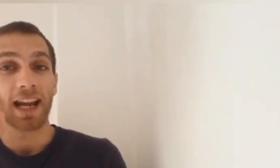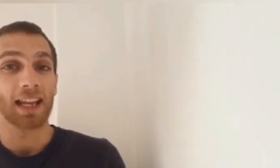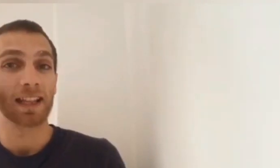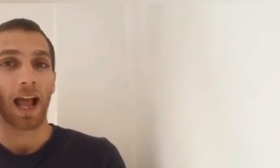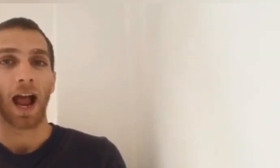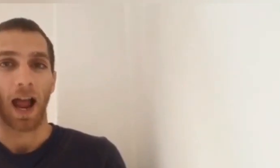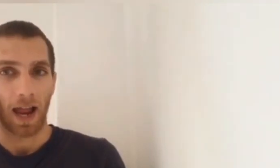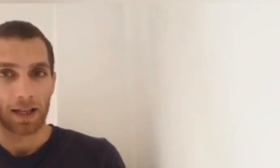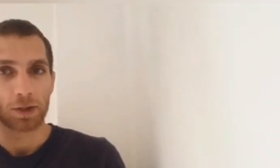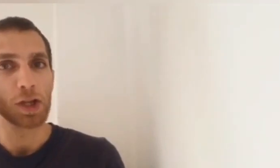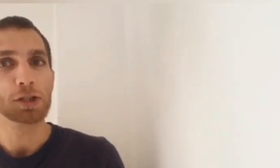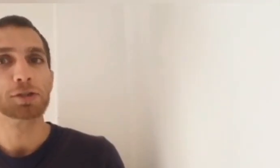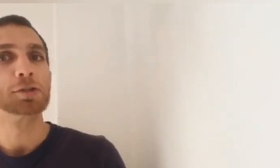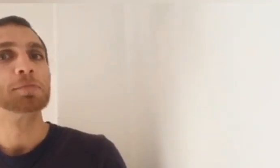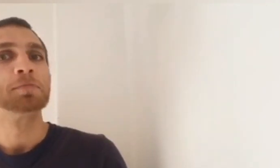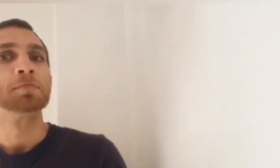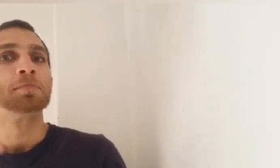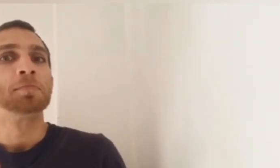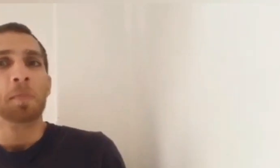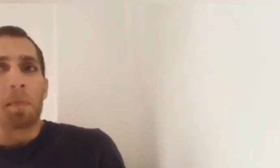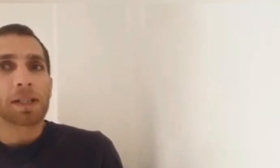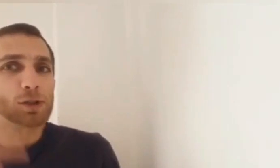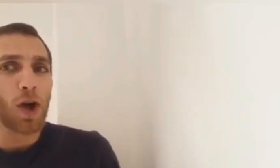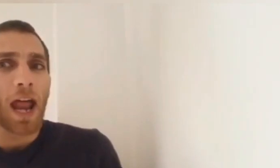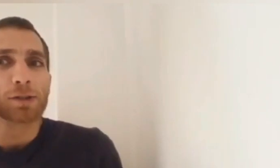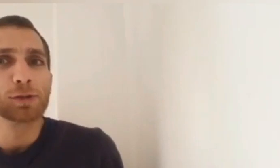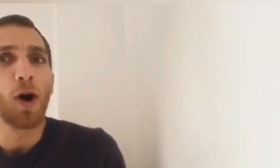y tengo 30 años.